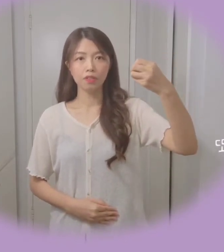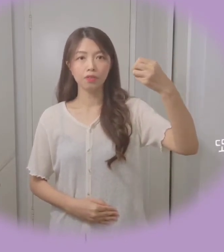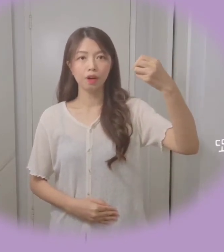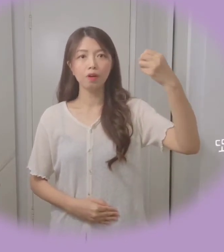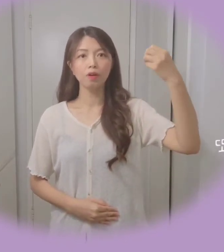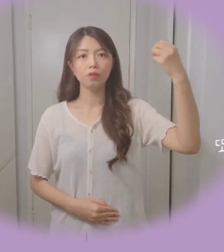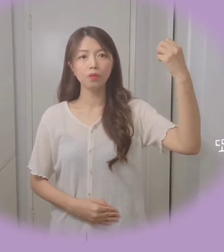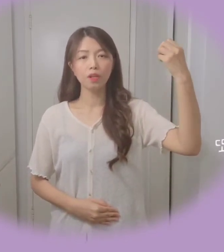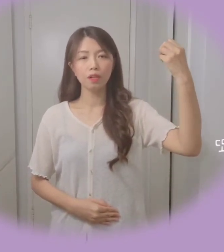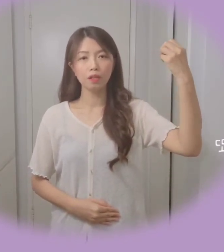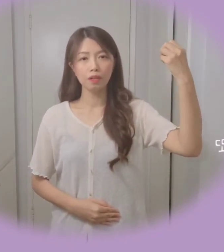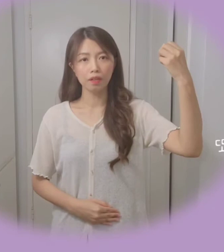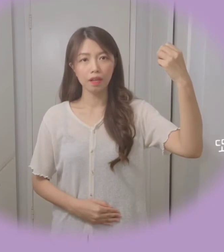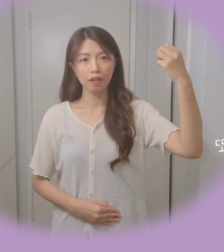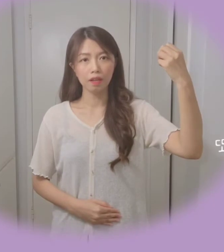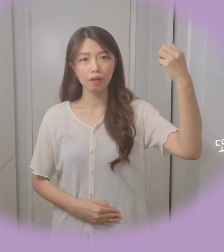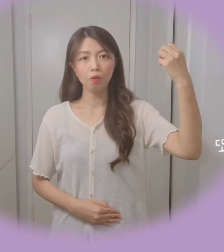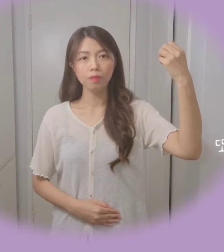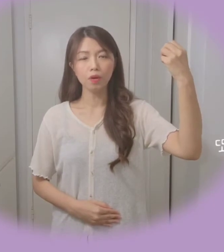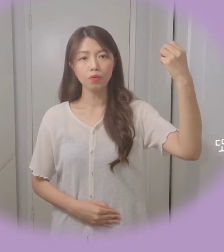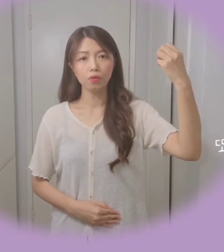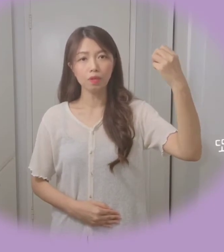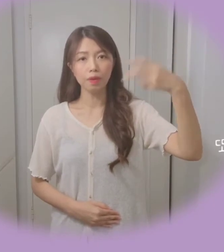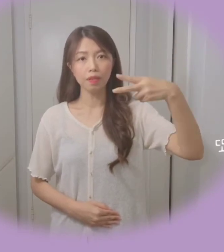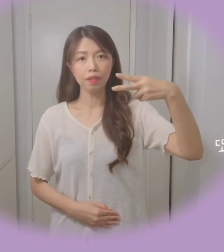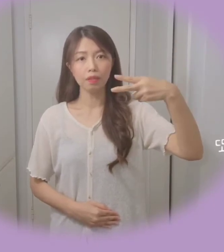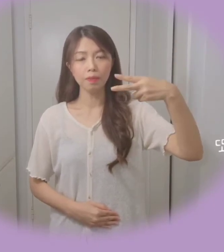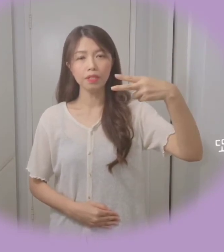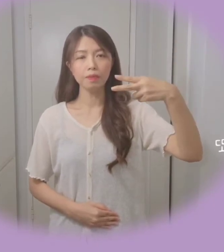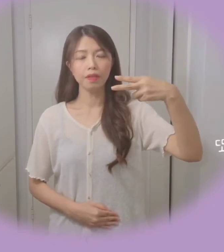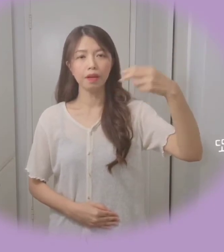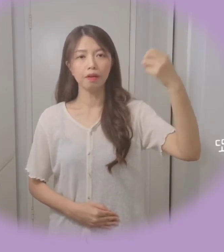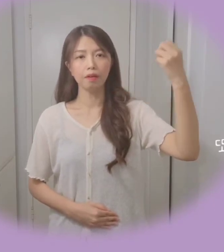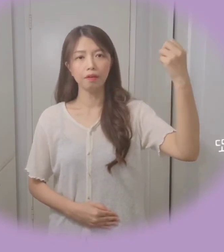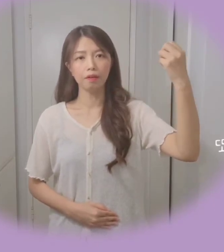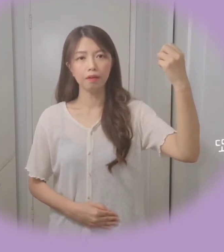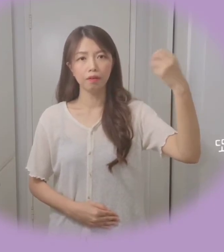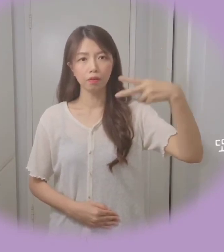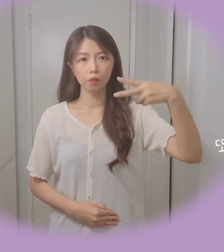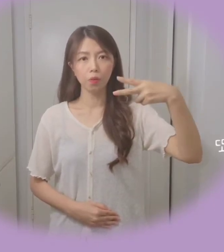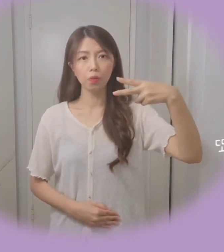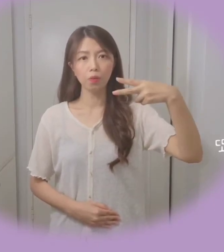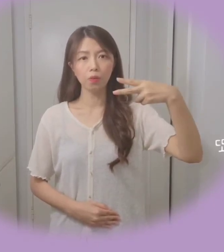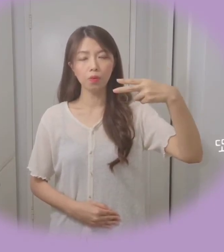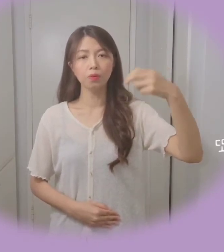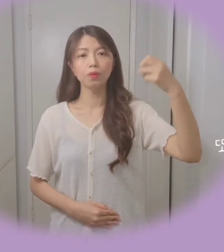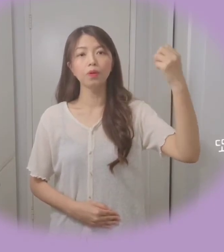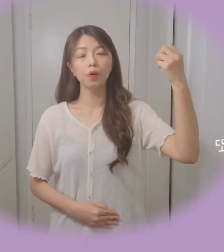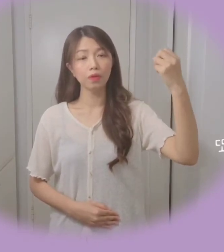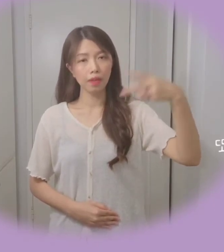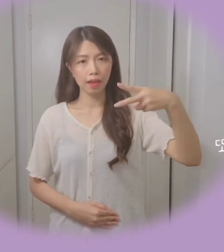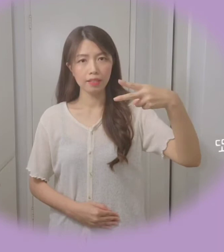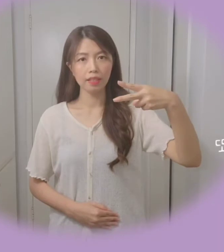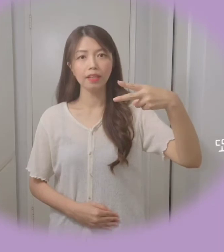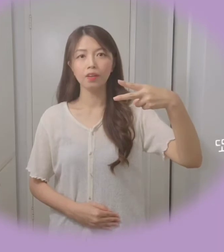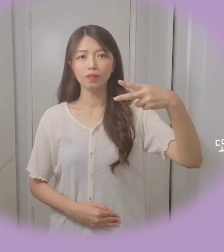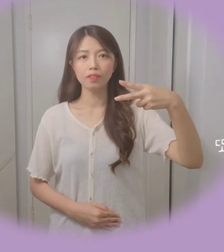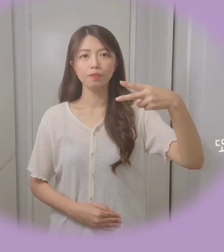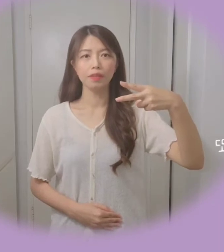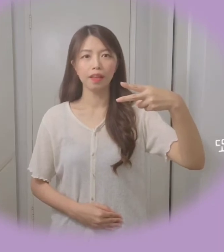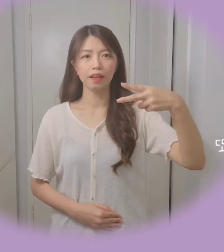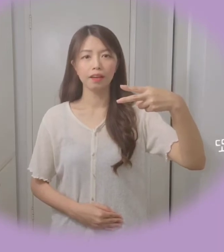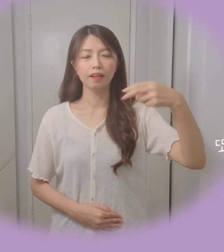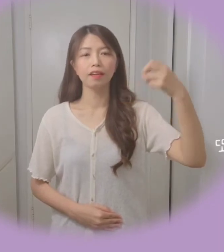주먹을 쥐시고요, 손을 이렇게 검지하고 중지만 피시면 돼요. 또 혹은 다시